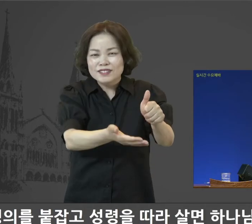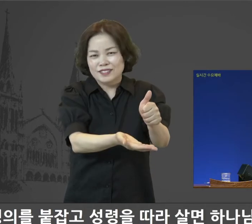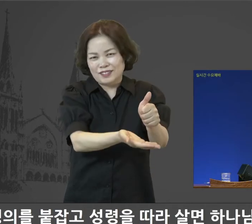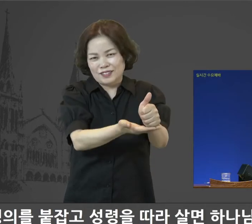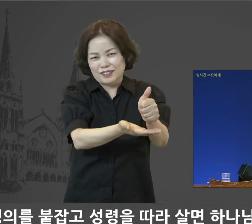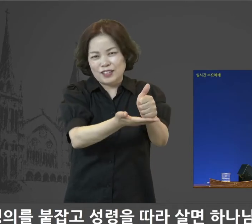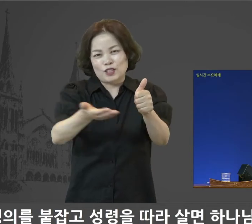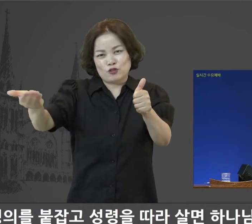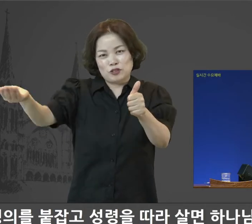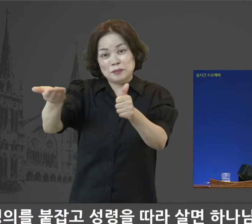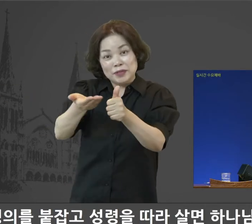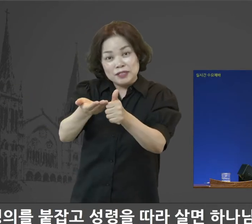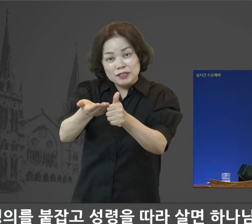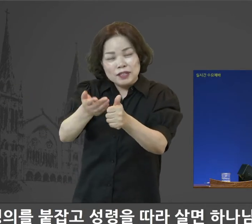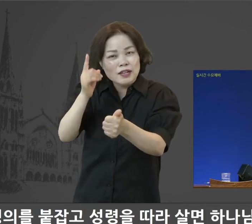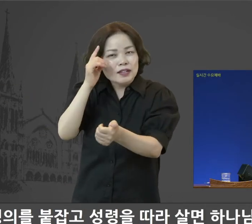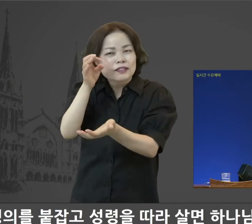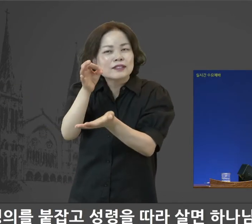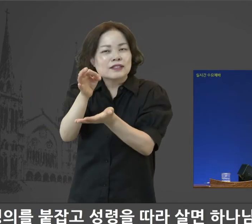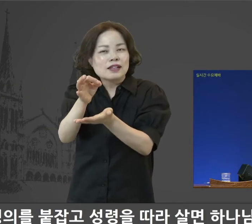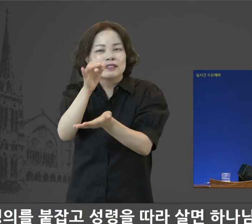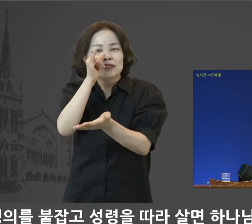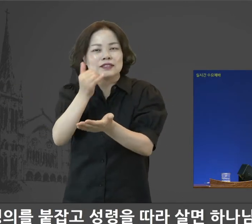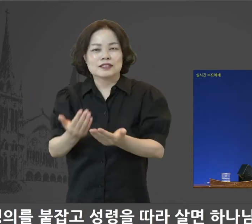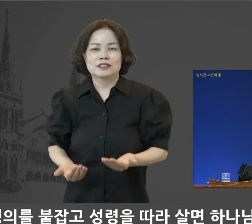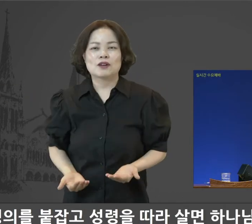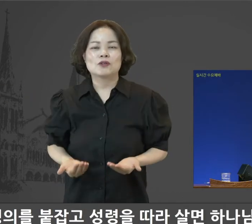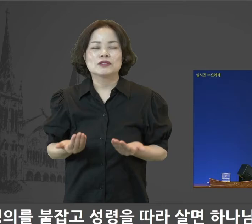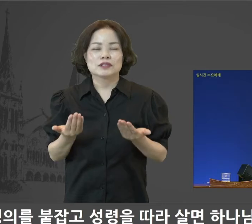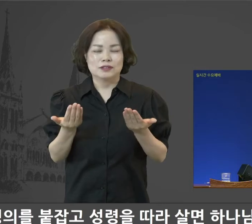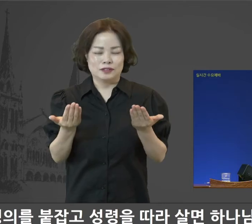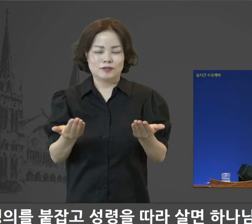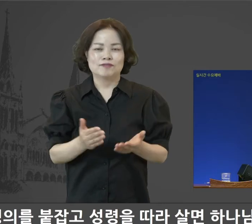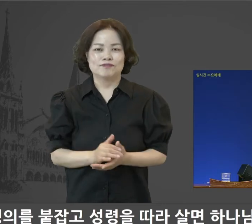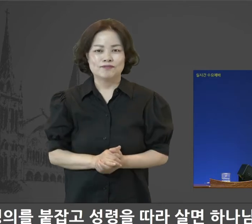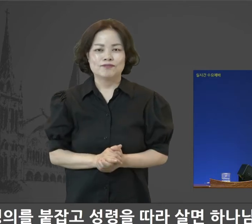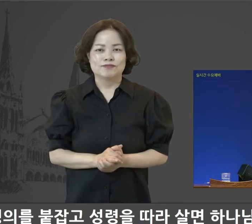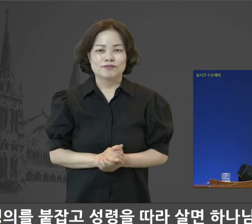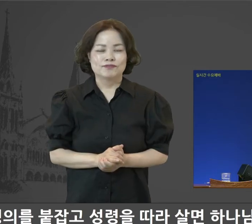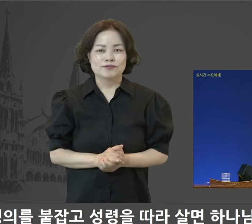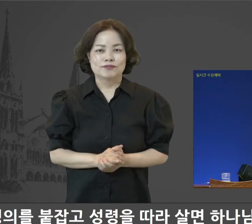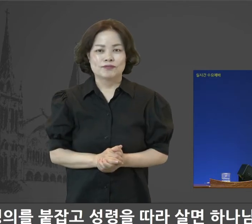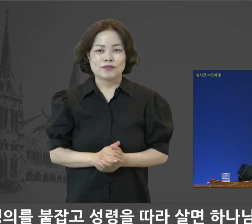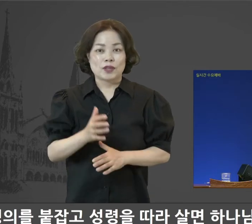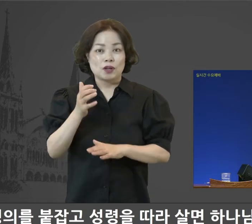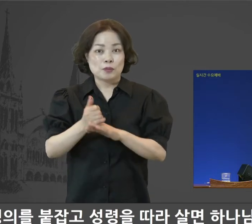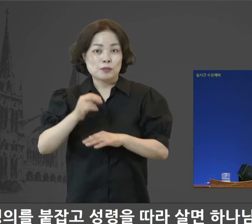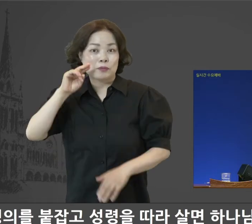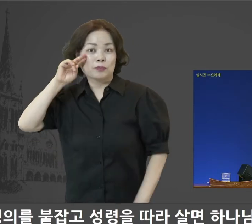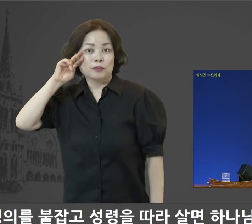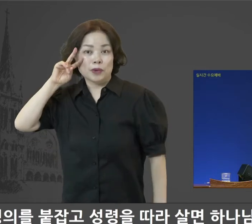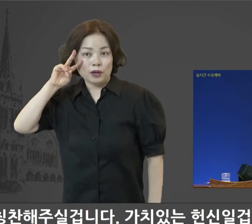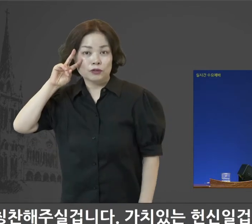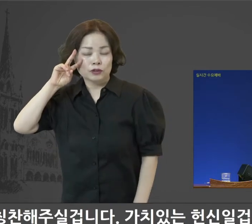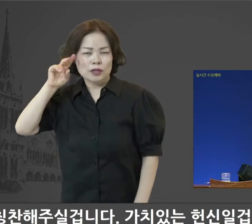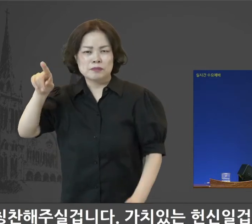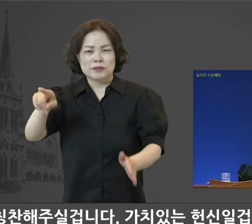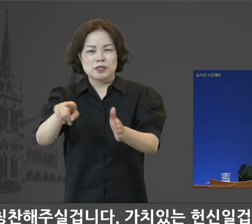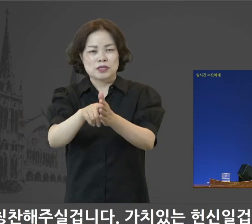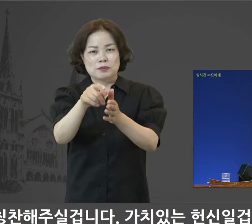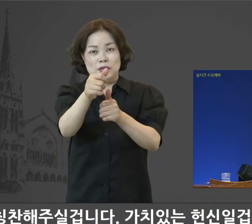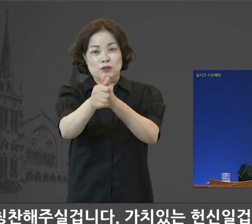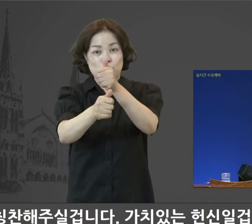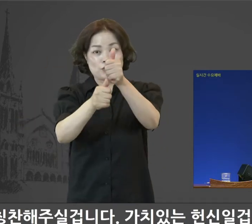주신다라는 것이죠. 가치 있는 헌신이 된다라는 것입니다. 그리고 마지막으로 바울은 믿음의